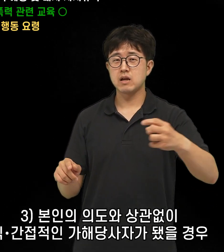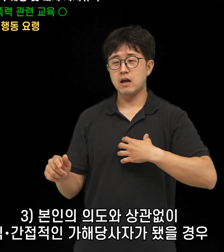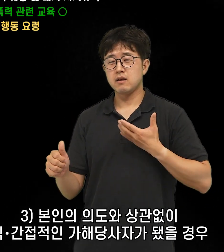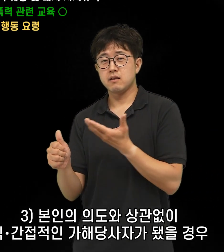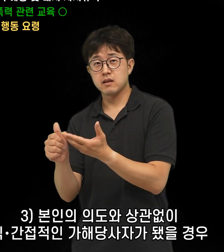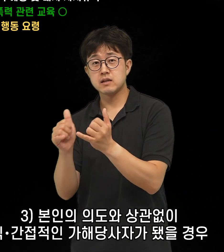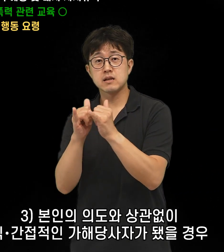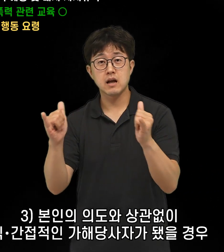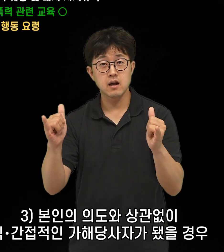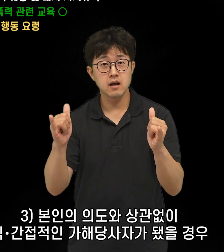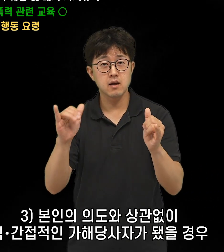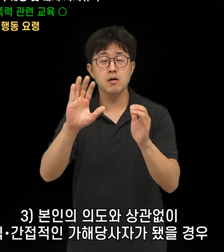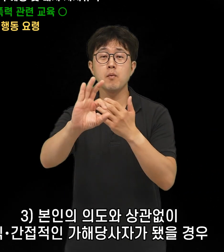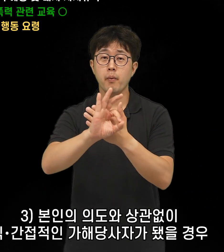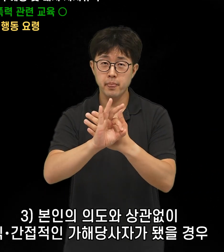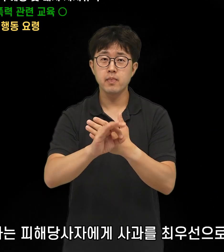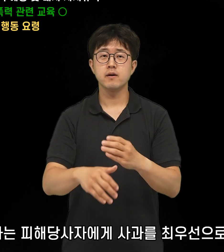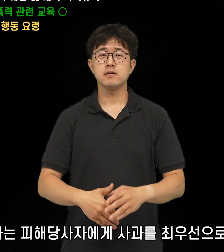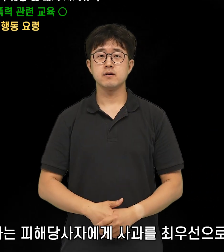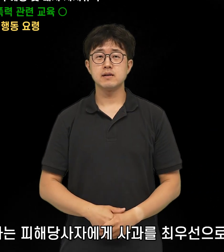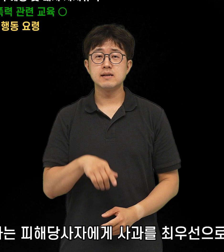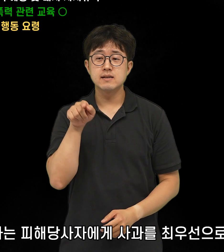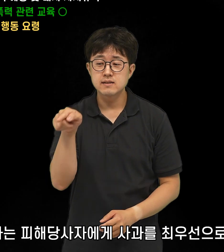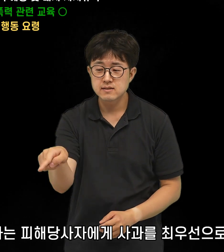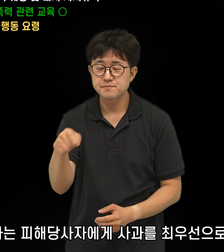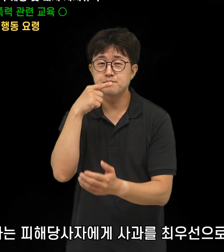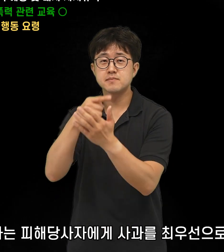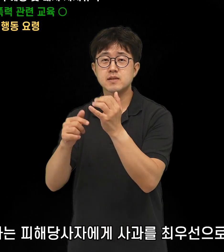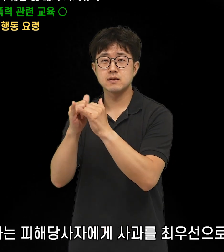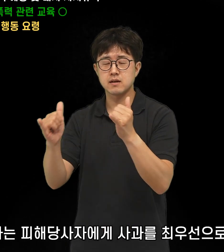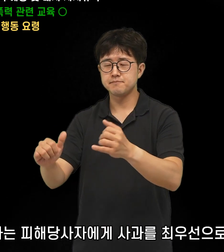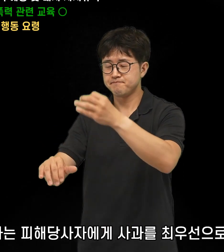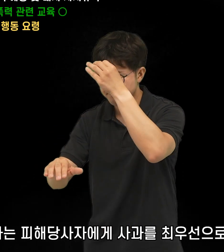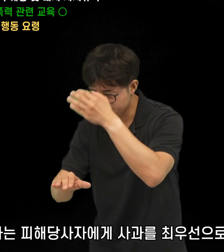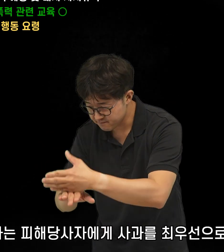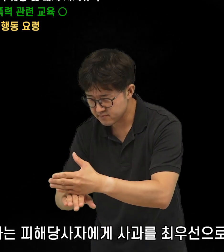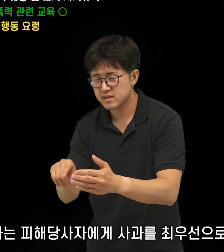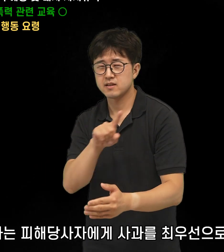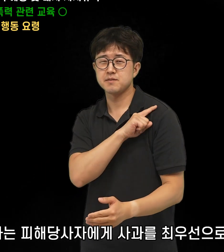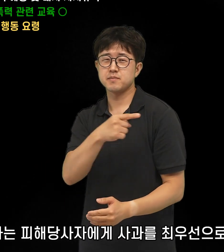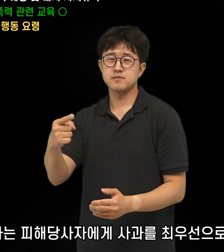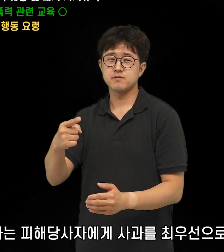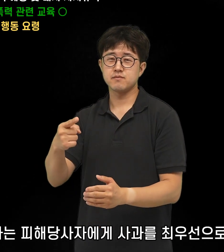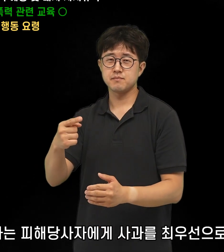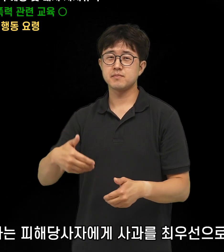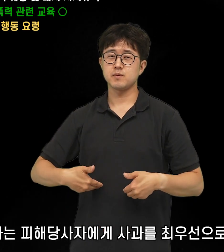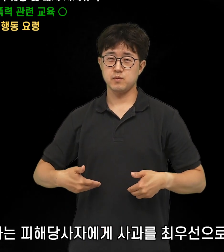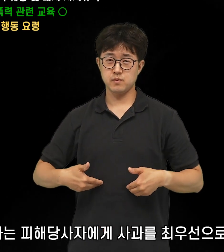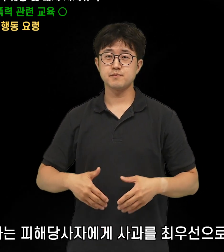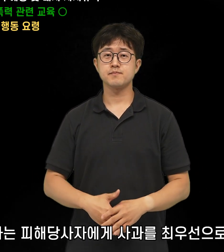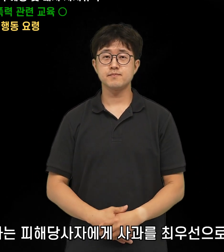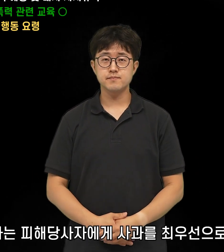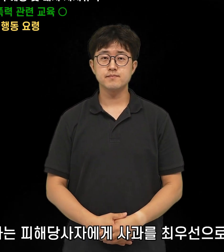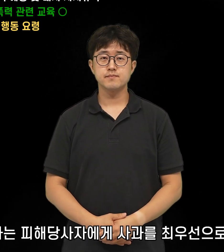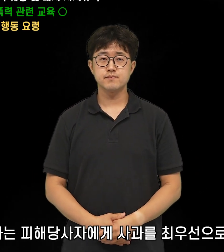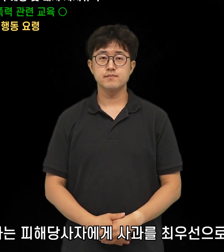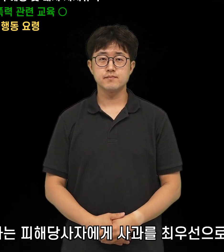경우 가해 당사자는 피해 당사자에게 사과를 최우선으로 한다.